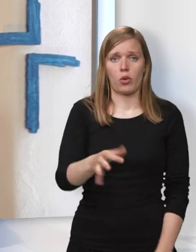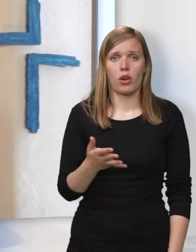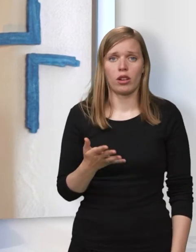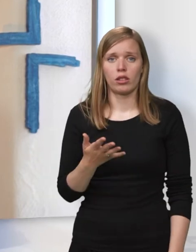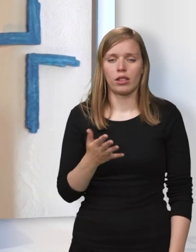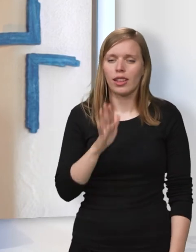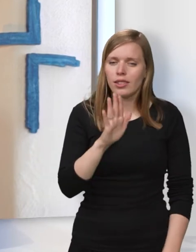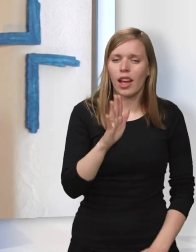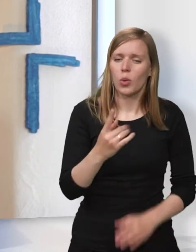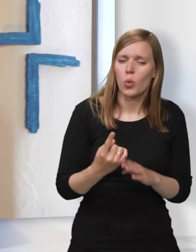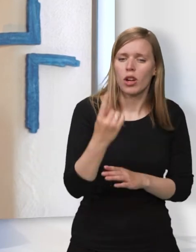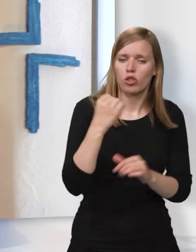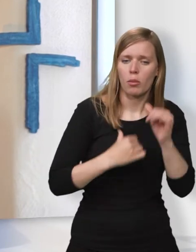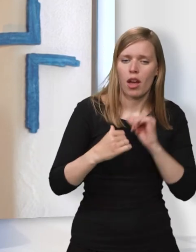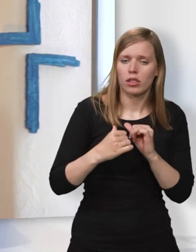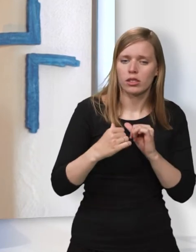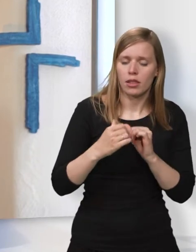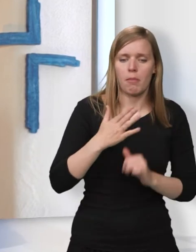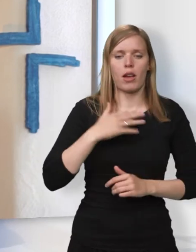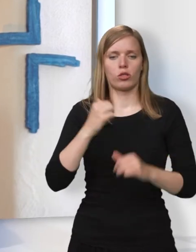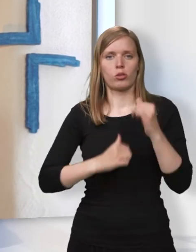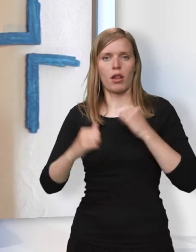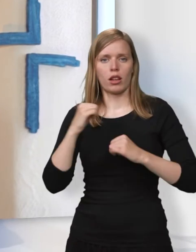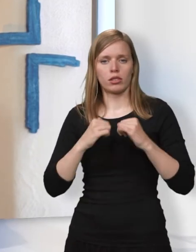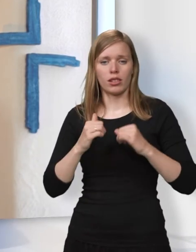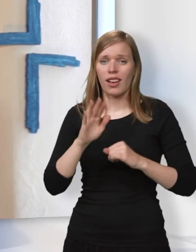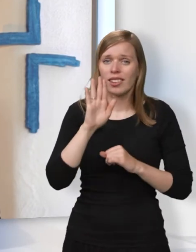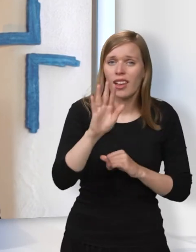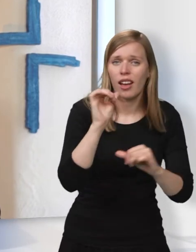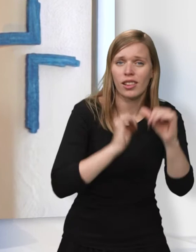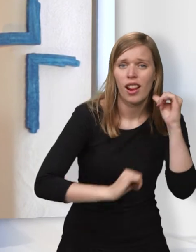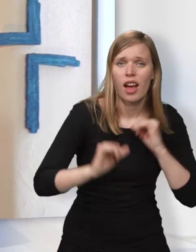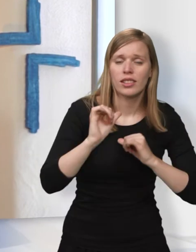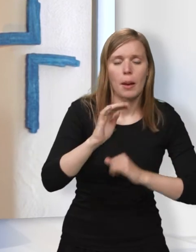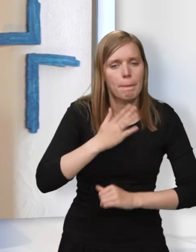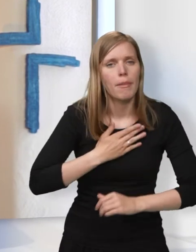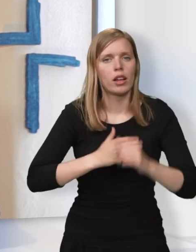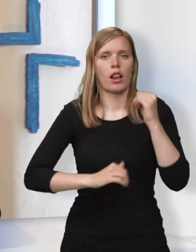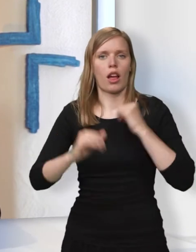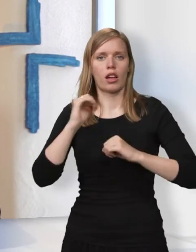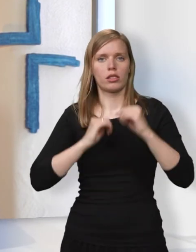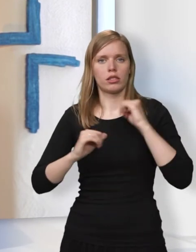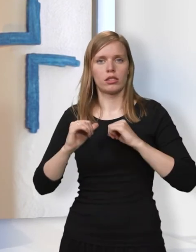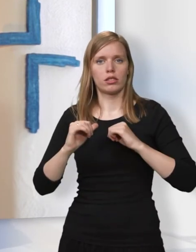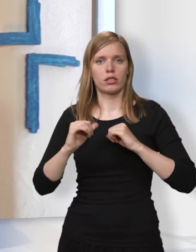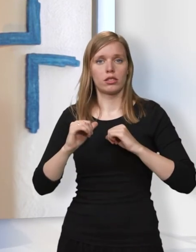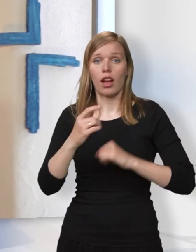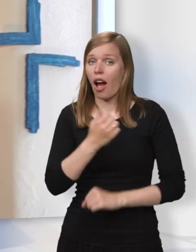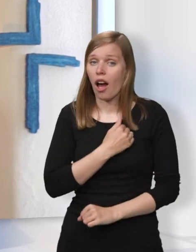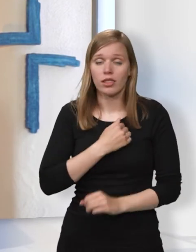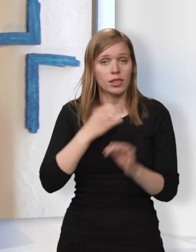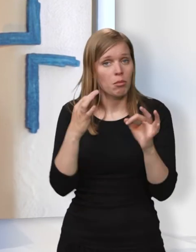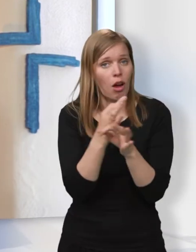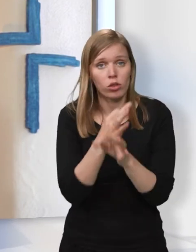höchster Schmerz ist auch meiner. Dein höchstes Leiden ist auch meins. Fürchte dich